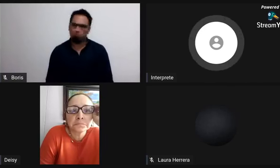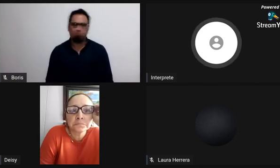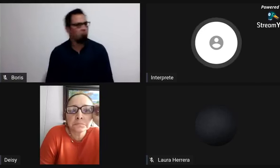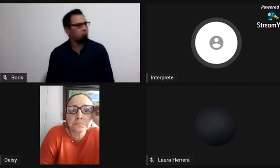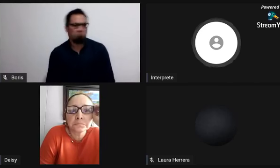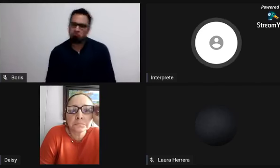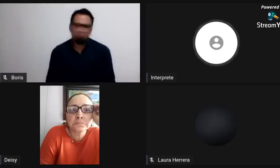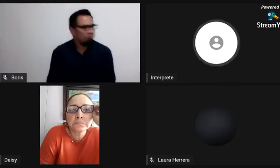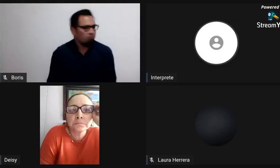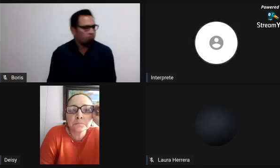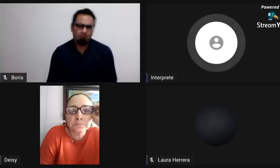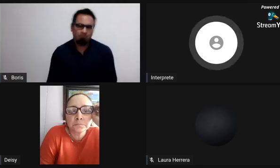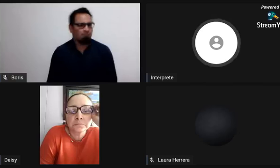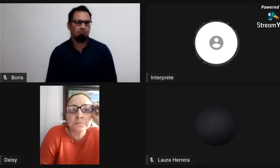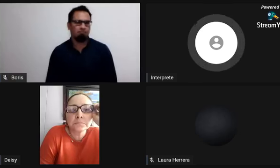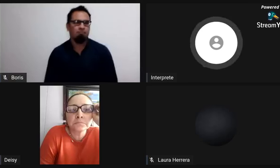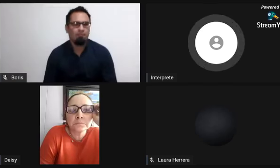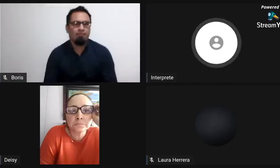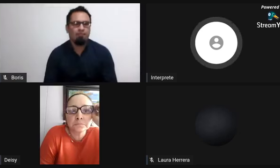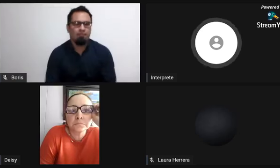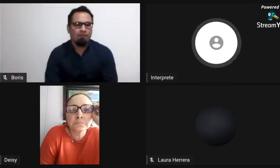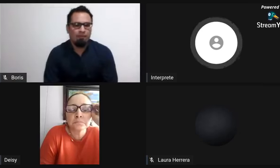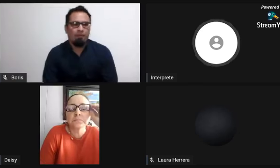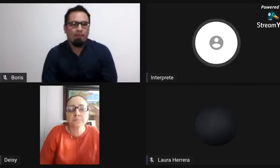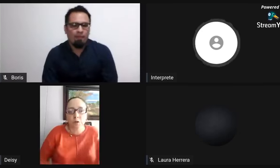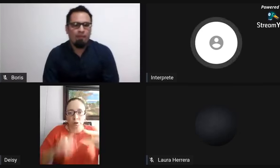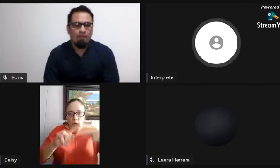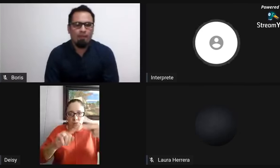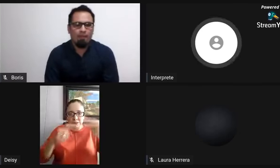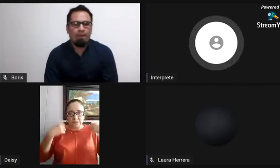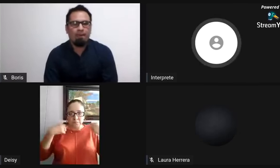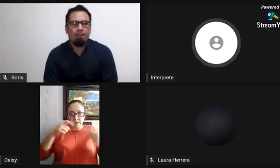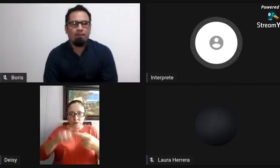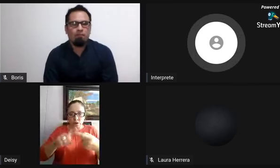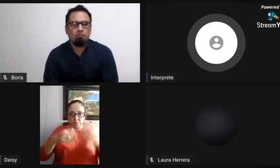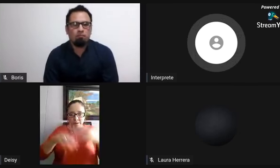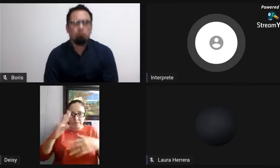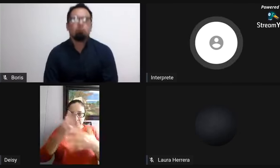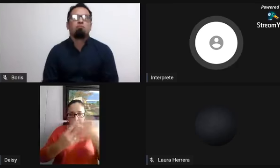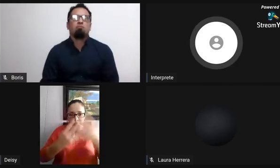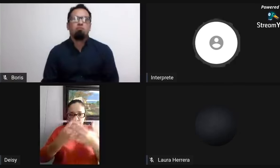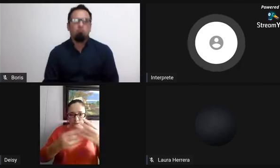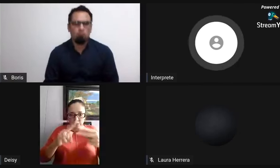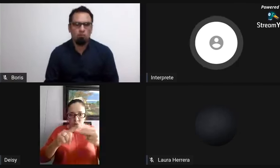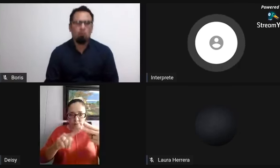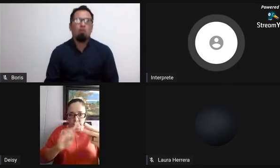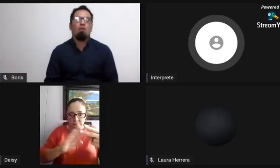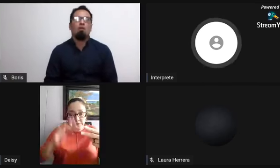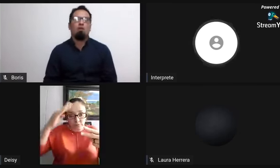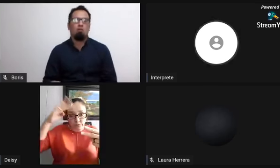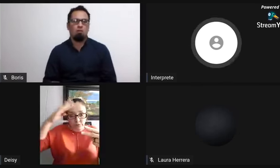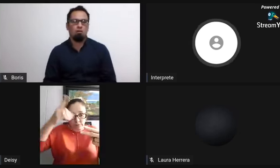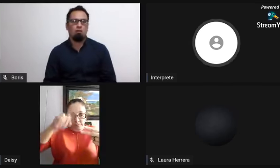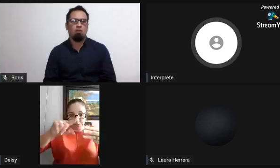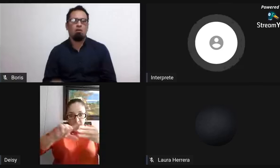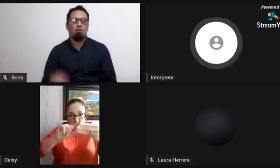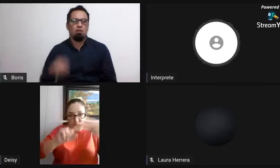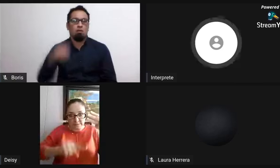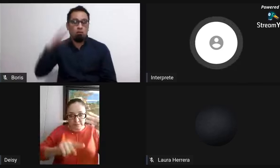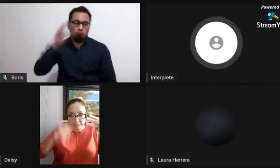segunda pregunta que tú me hacías, pues seguramente se dictaban clases de filosofía, literatura, se enseñaba la lengua